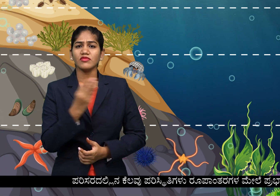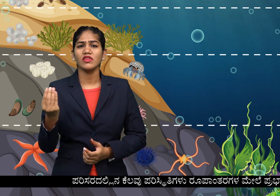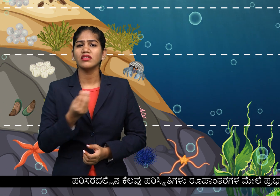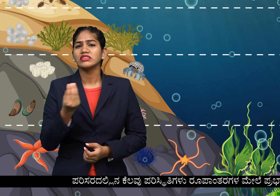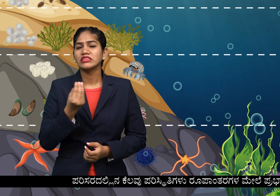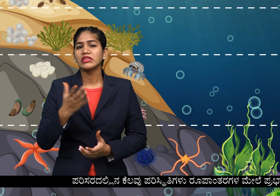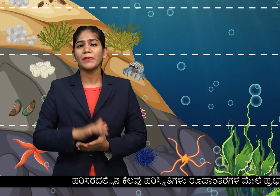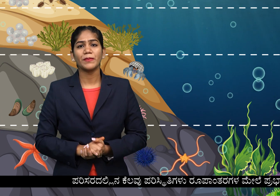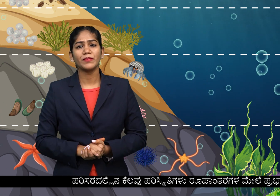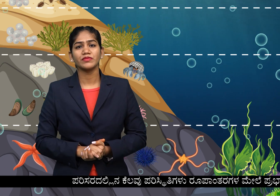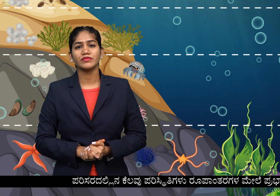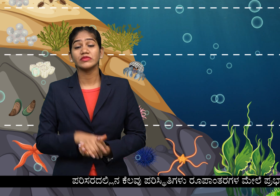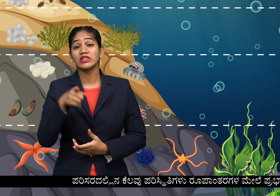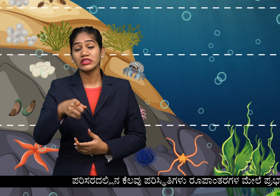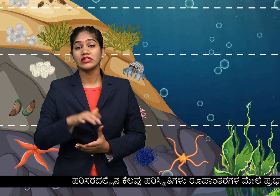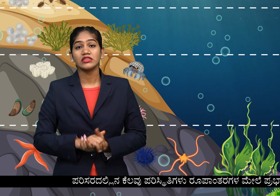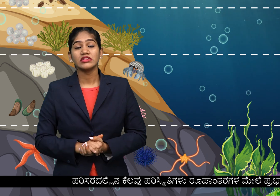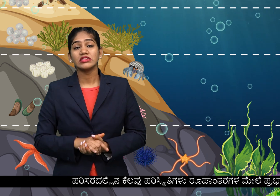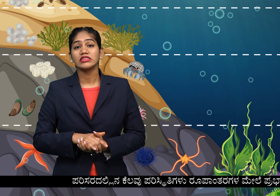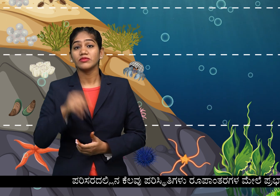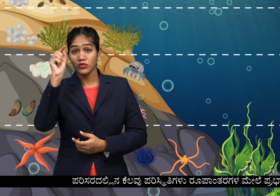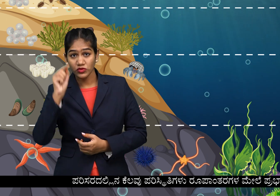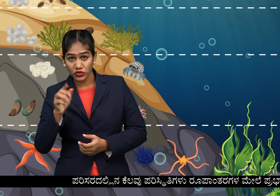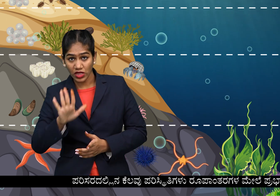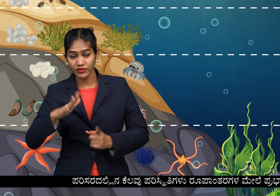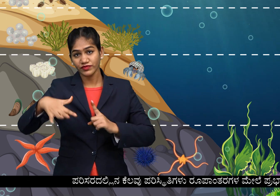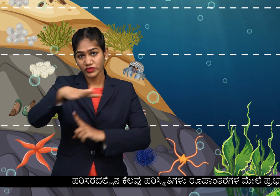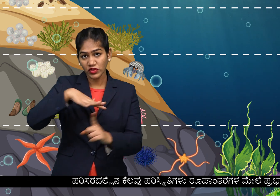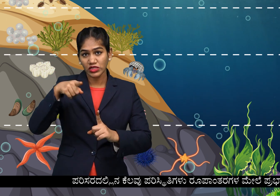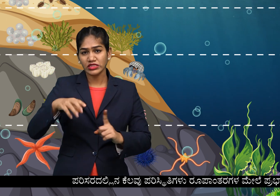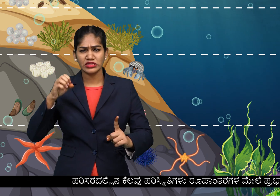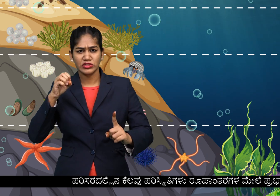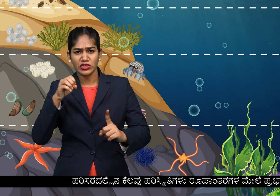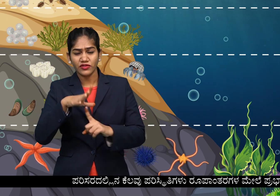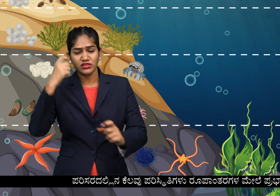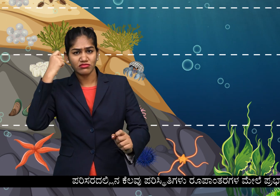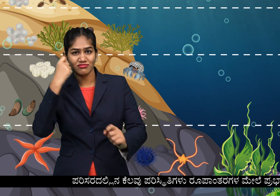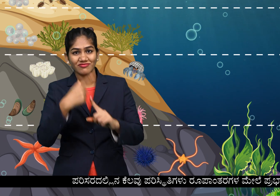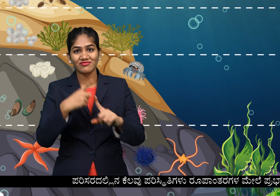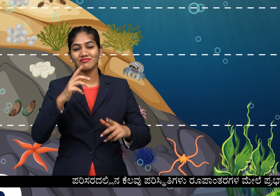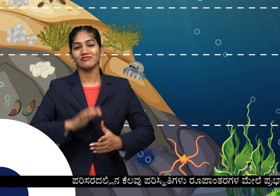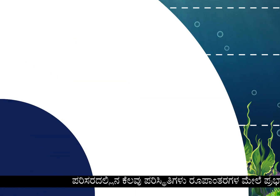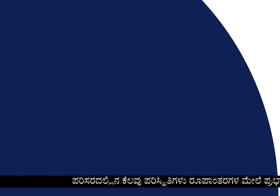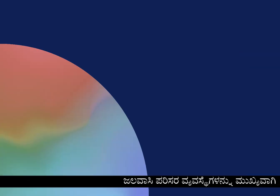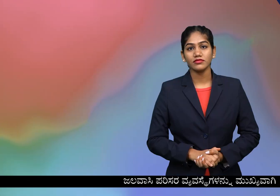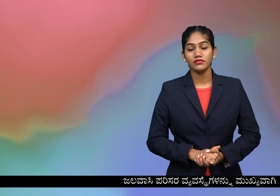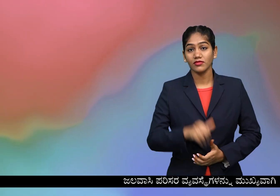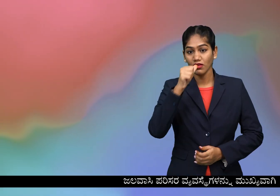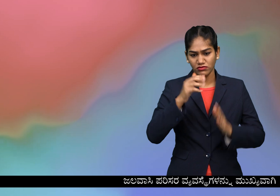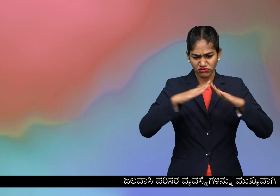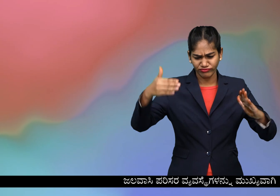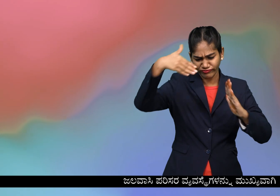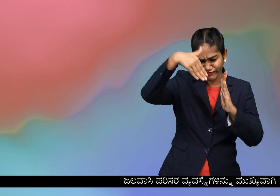ಪರಿಸ್ಥಿತಿಗಳು ರೂಪಾಂತರಗಳ ಮೇಲೆ ಪ್ರಭಾವ ಬೀರುತ್ತೆ.